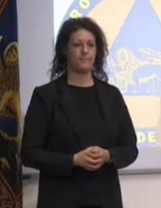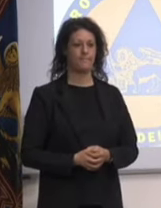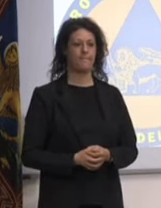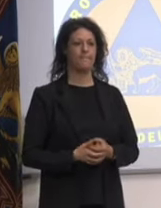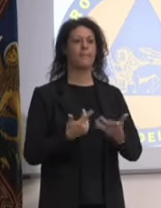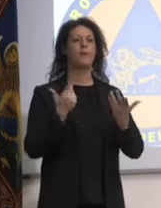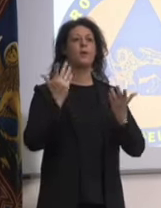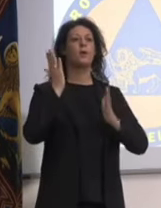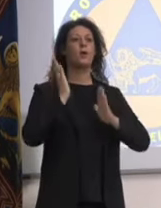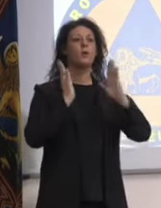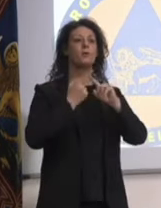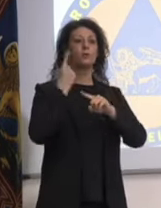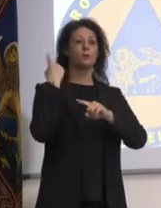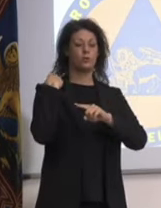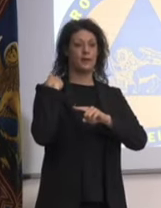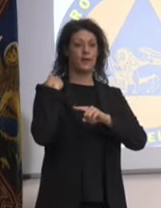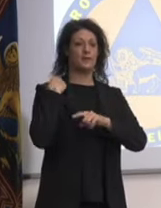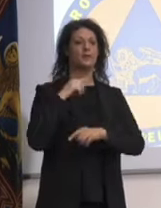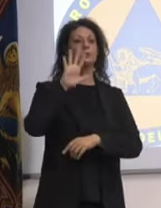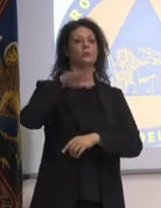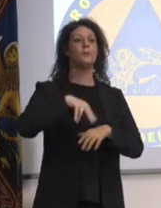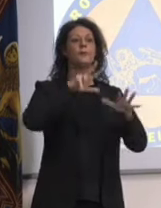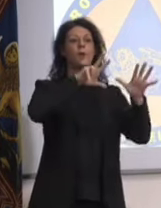Sono esattamente rispetto a ieri